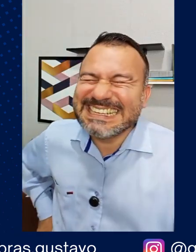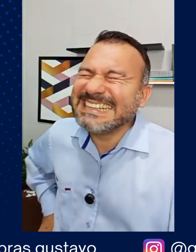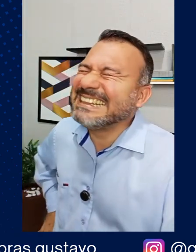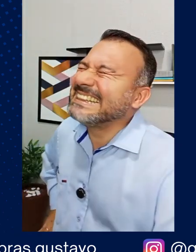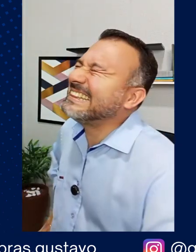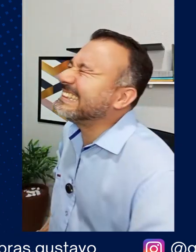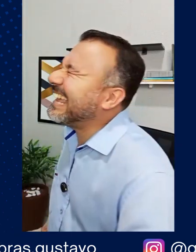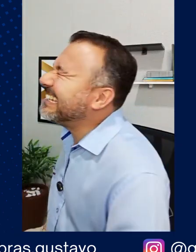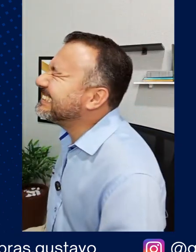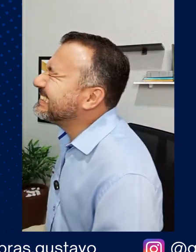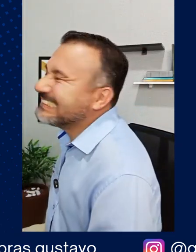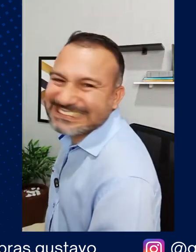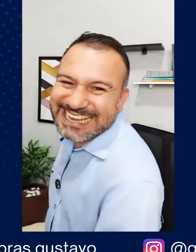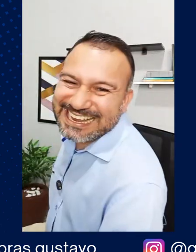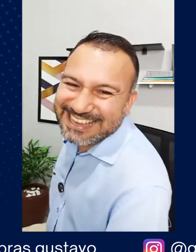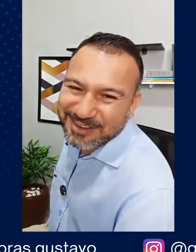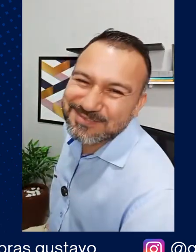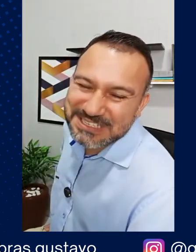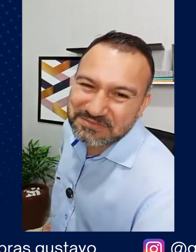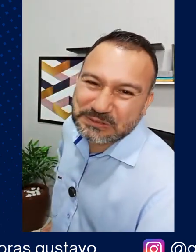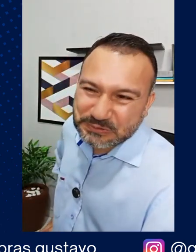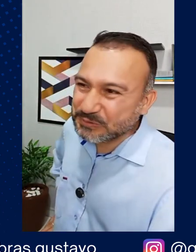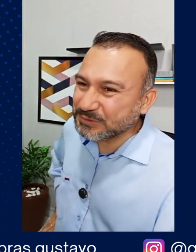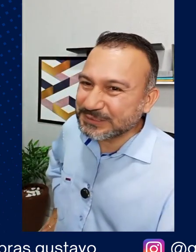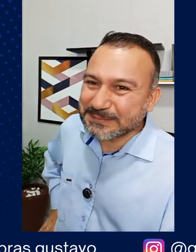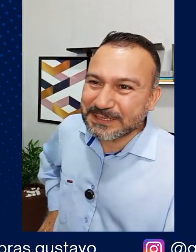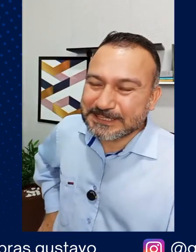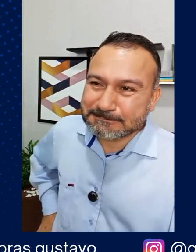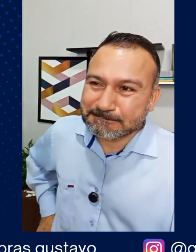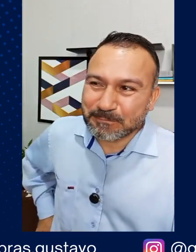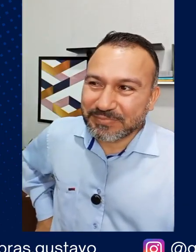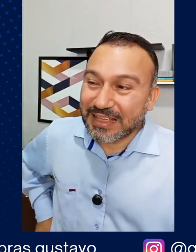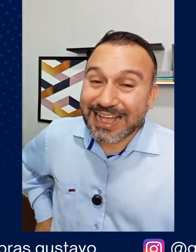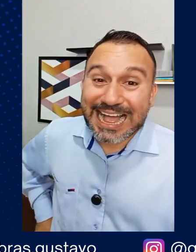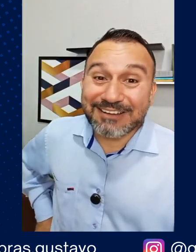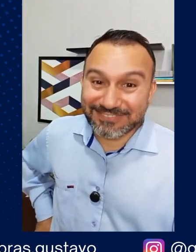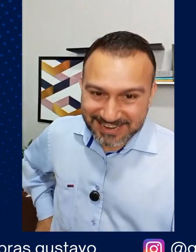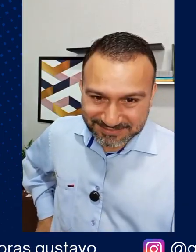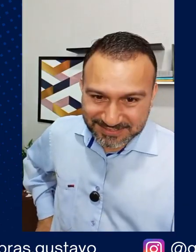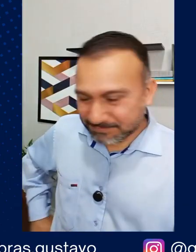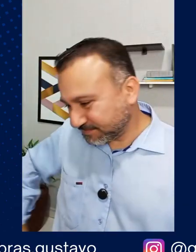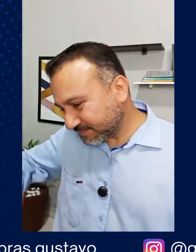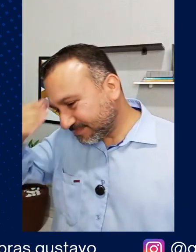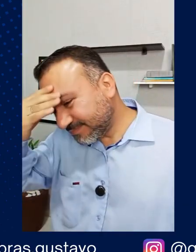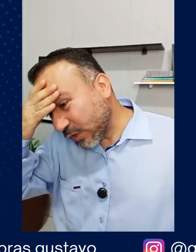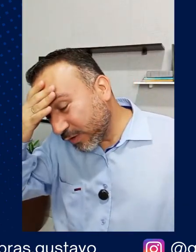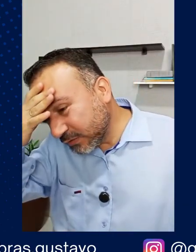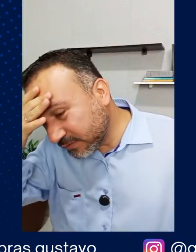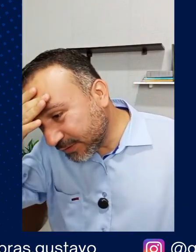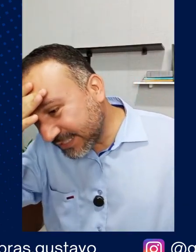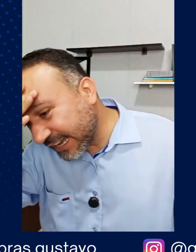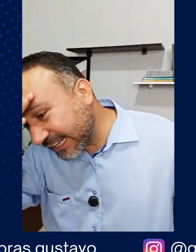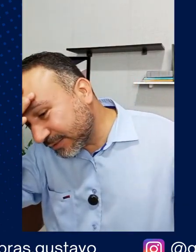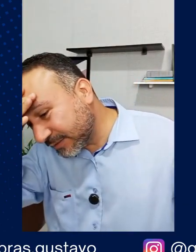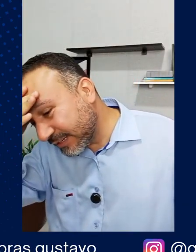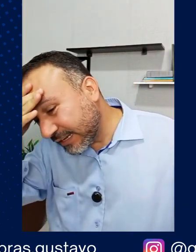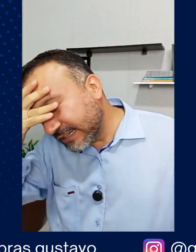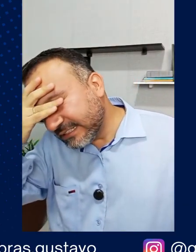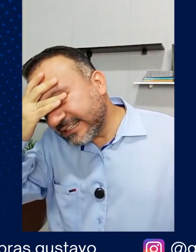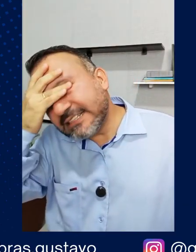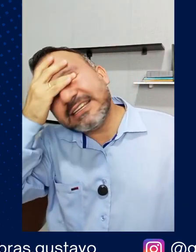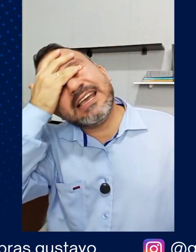coisa é gritar. Raquel, você falou tudo também. A Flávia, quando viu esse